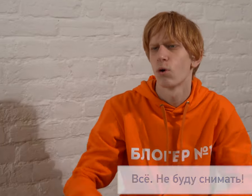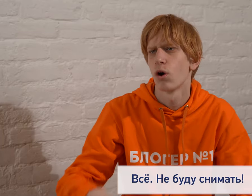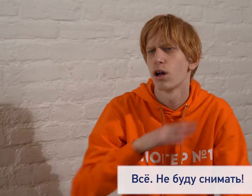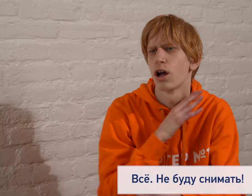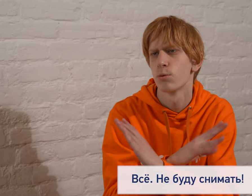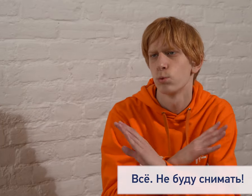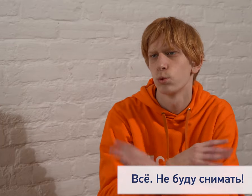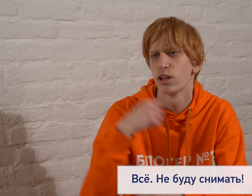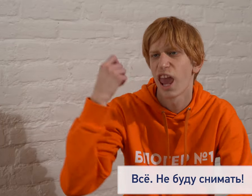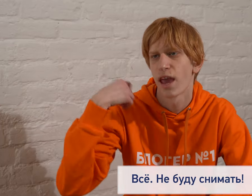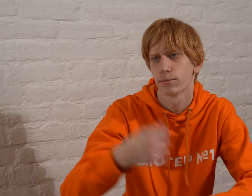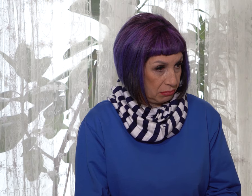Все, не буду снимать.